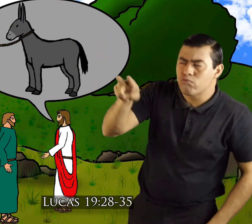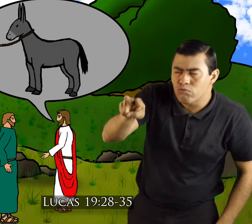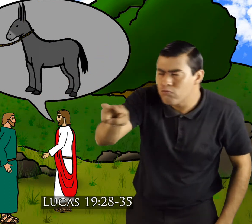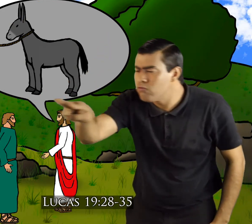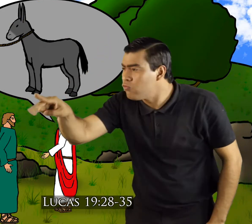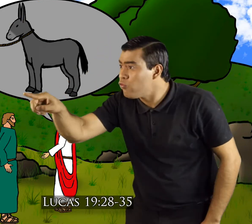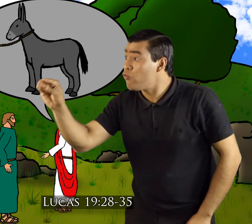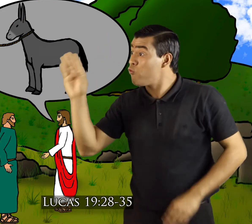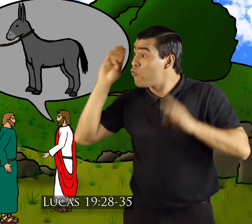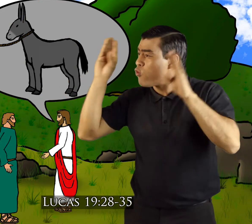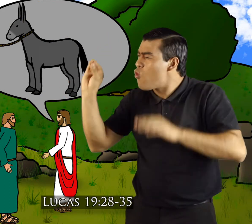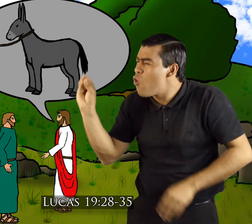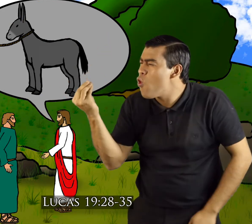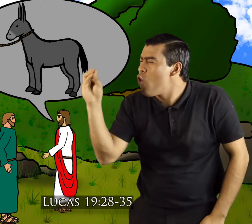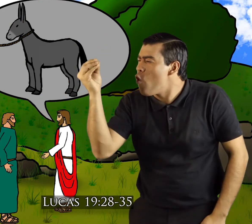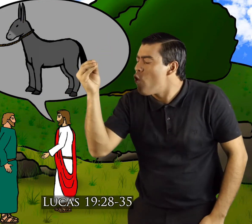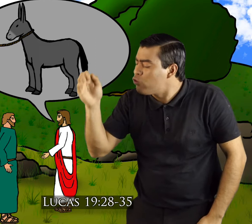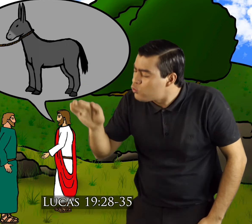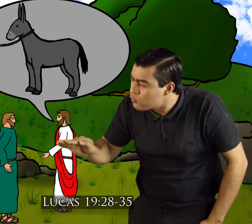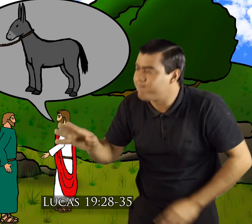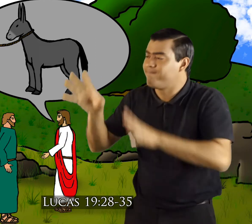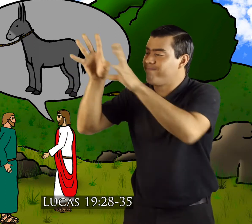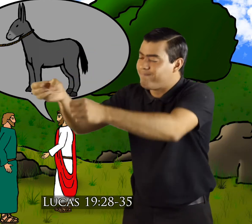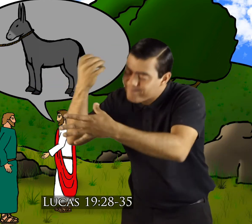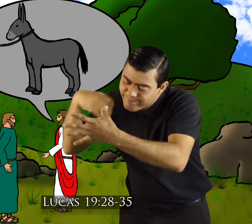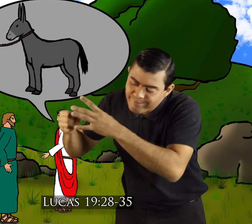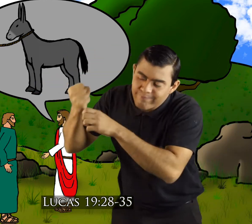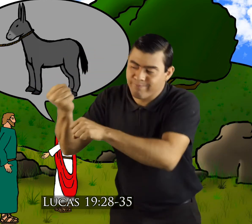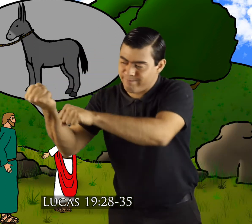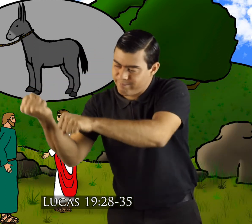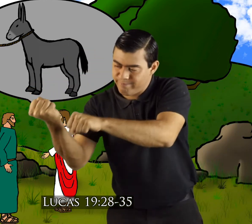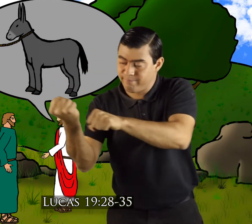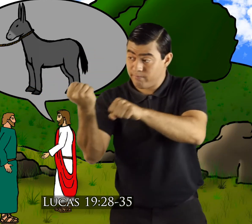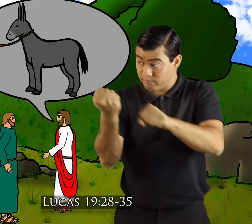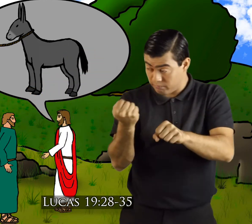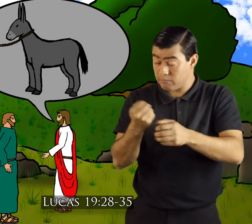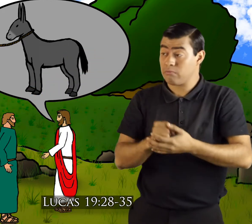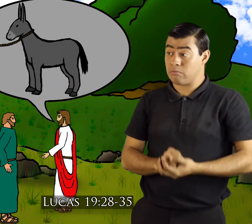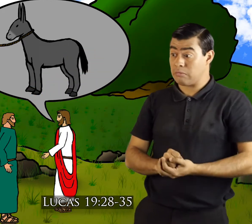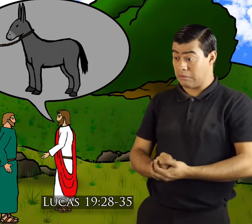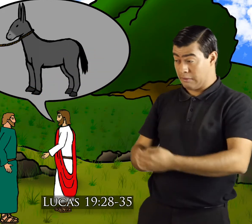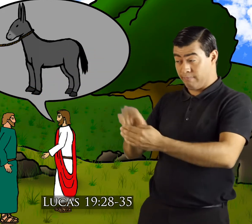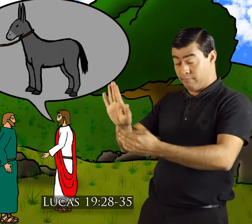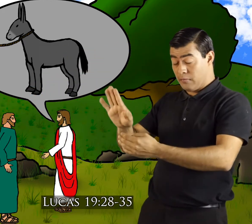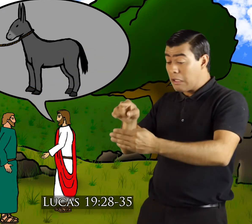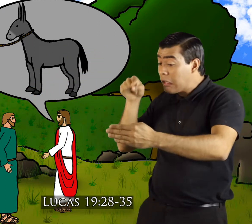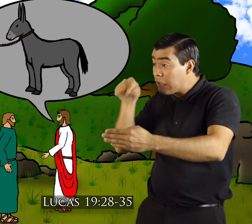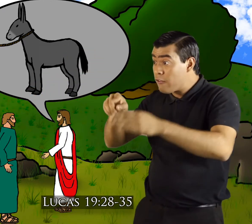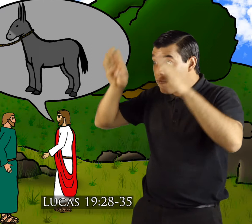está enfrente y al mirar alrededor verán a un burro joven atado que nadie lo había montado.